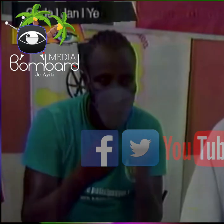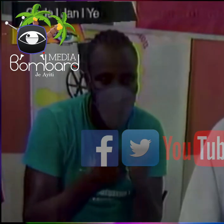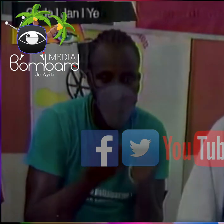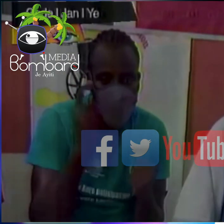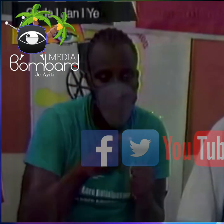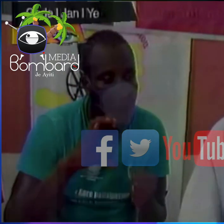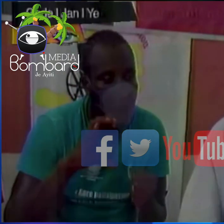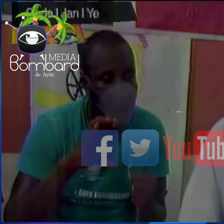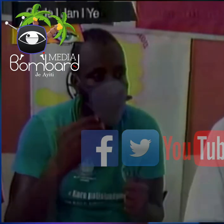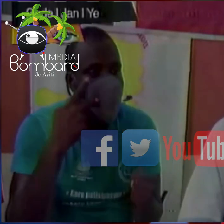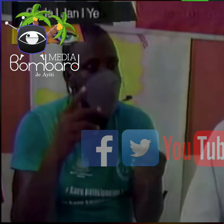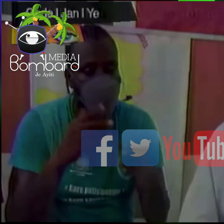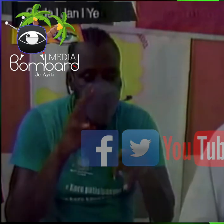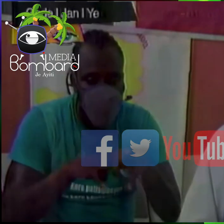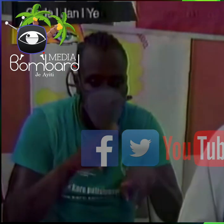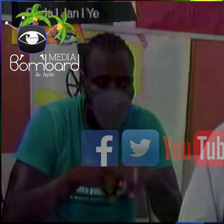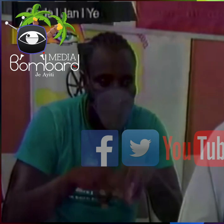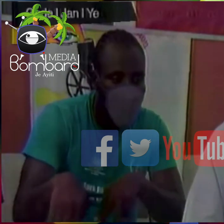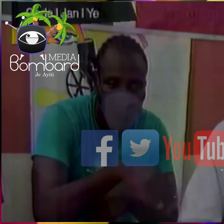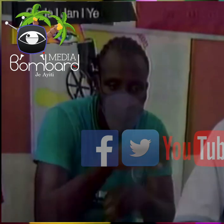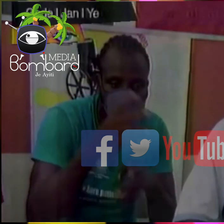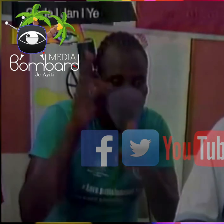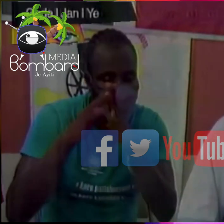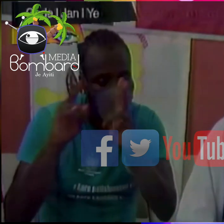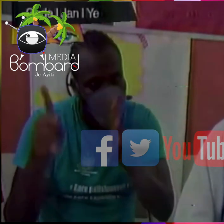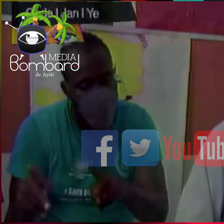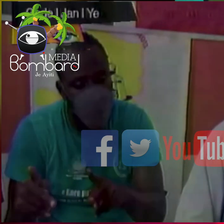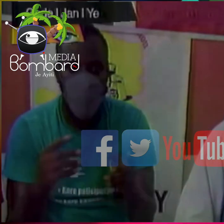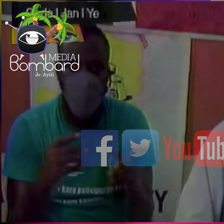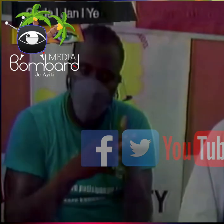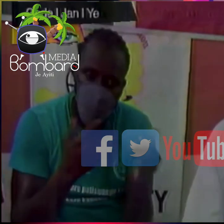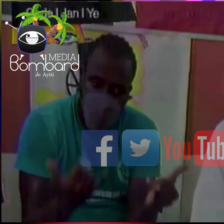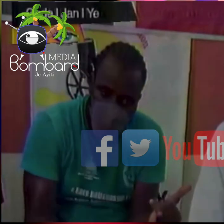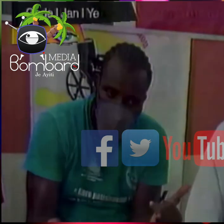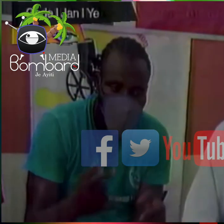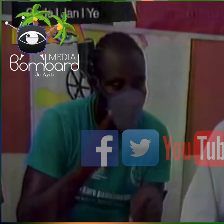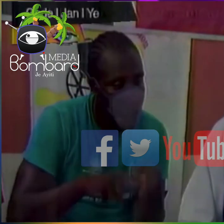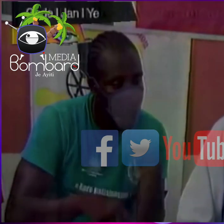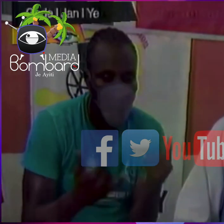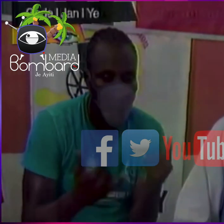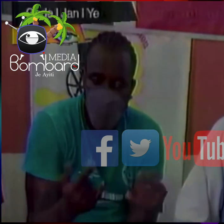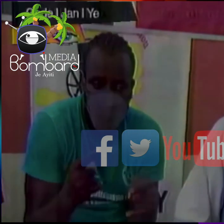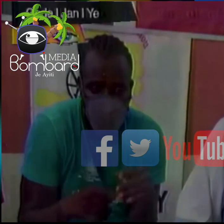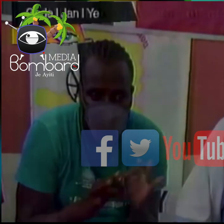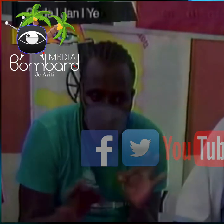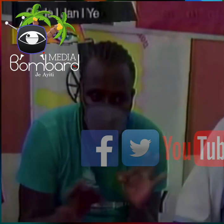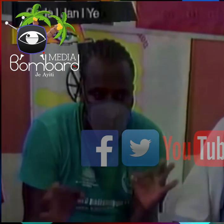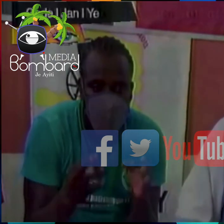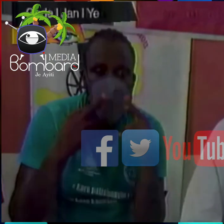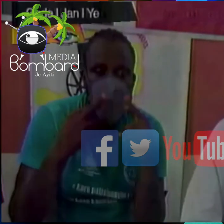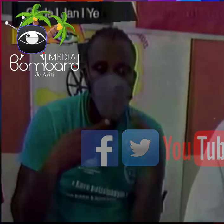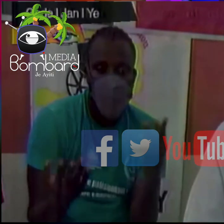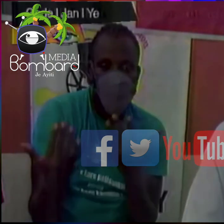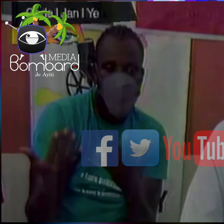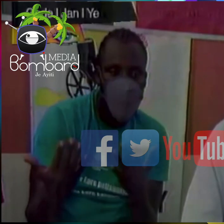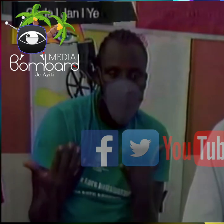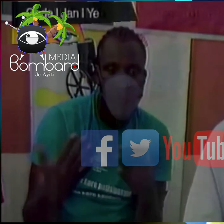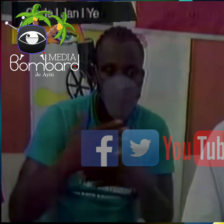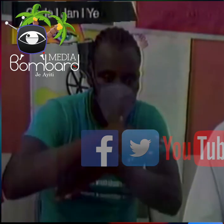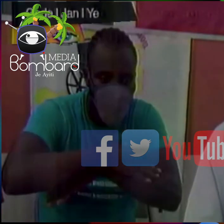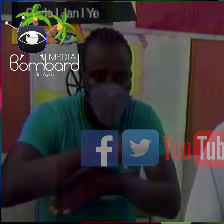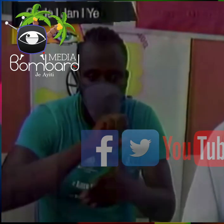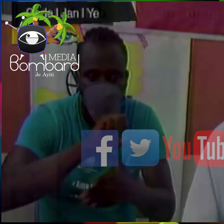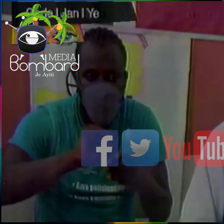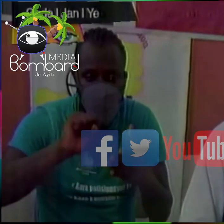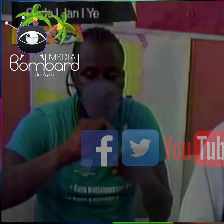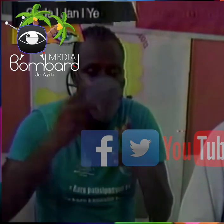nous là, direct 11 ans, on continue de nous pour 2 ans, qui arrivait 11 ans, je ne veux dire là, nous, il n'y a pas de diversion. Moi, je me suis demandé avec le secteur et